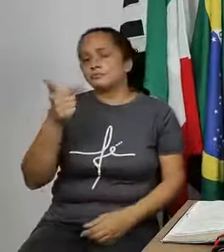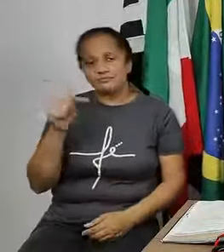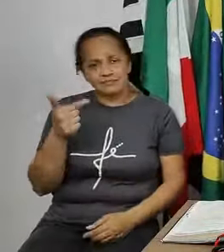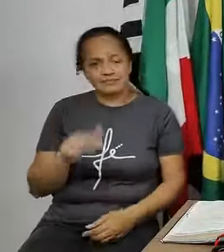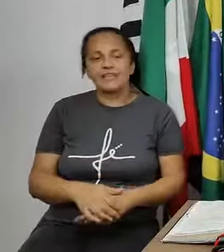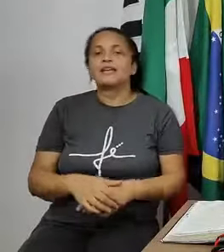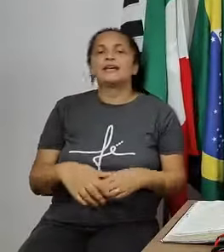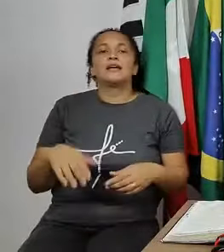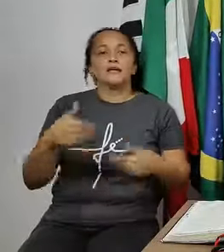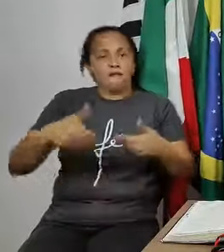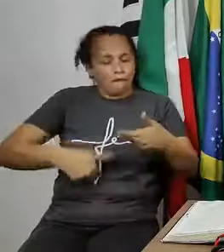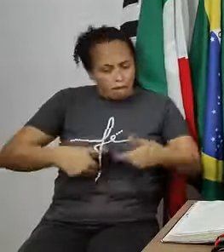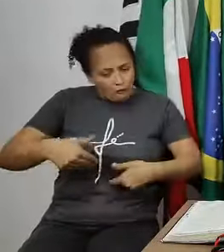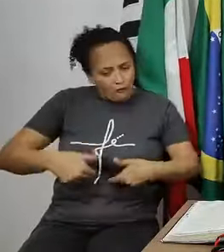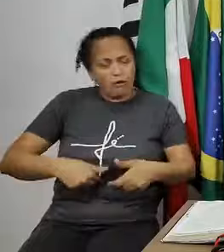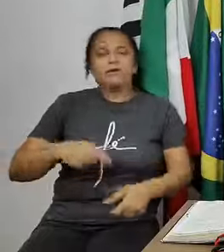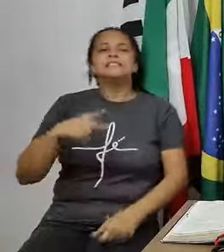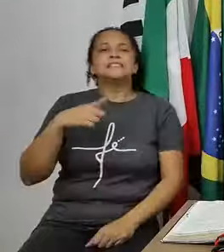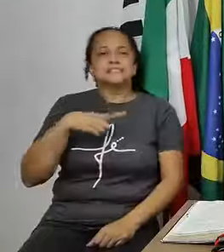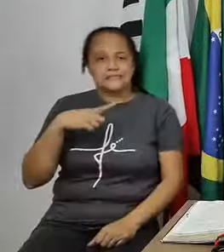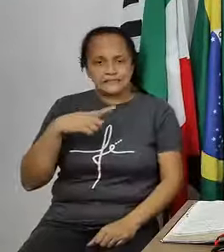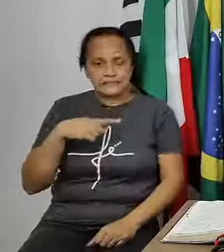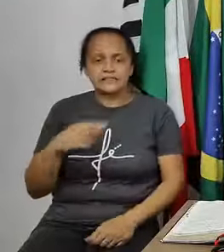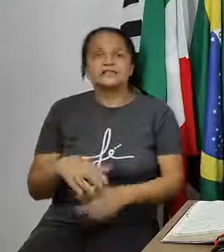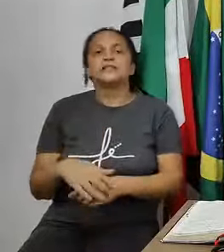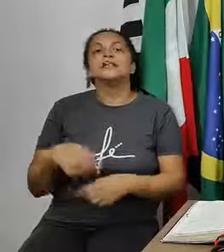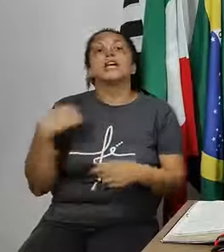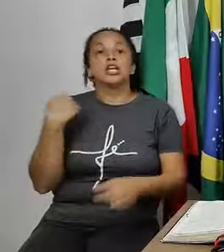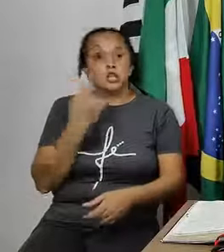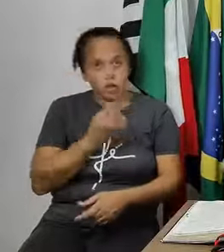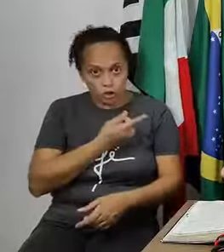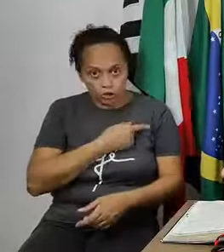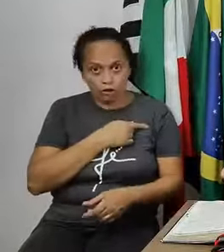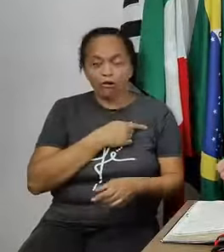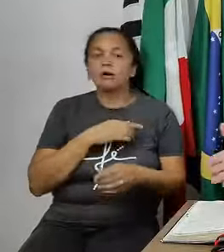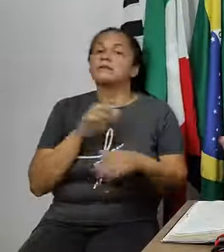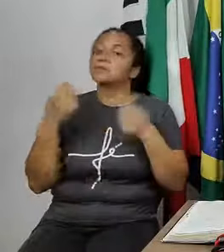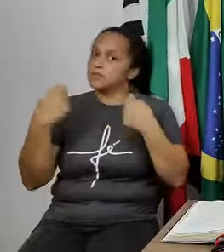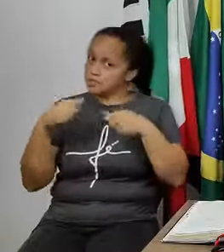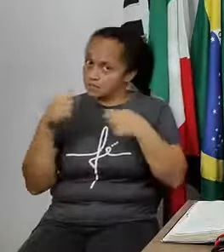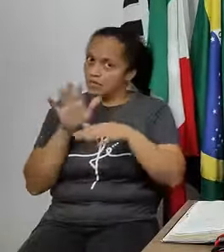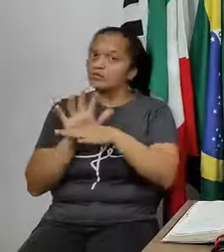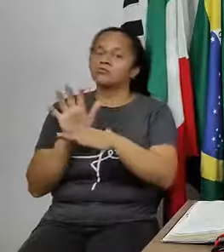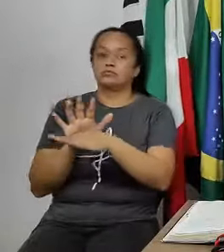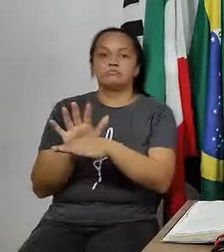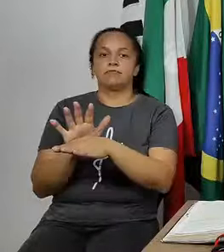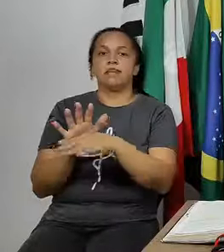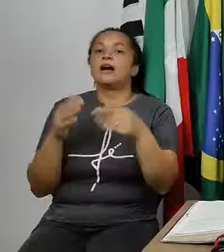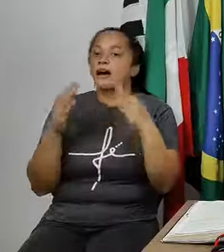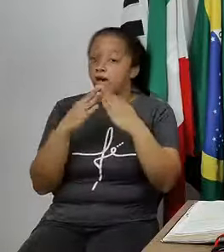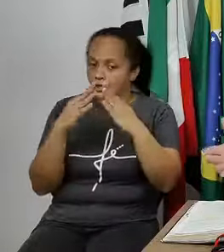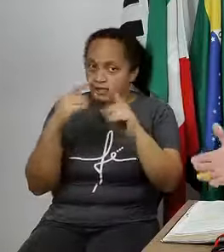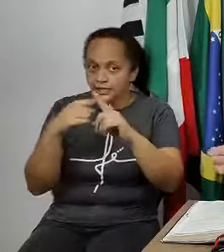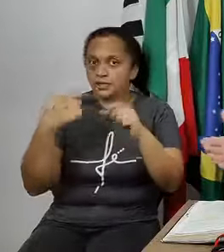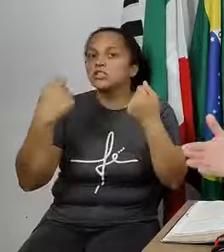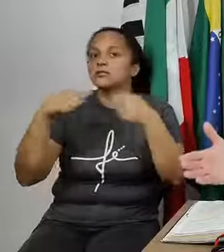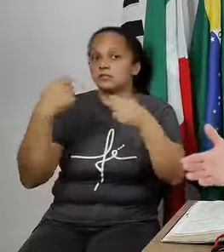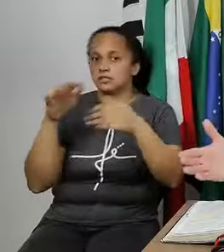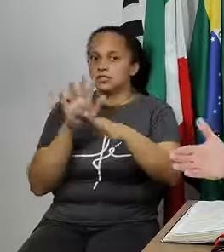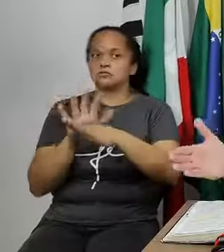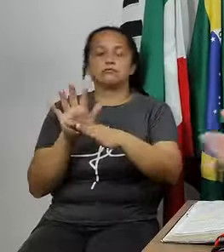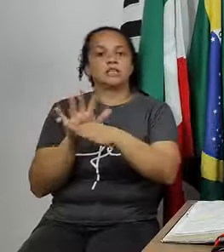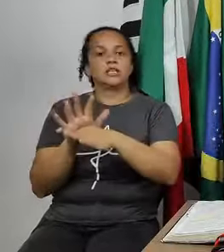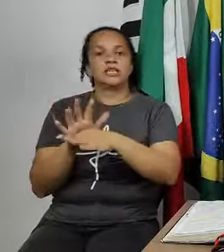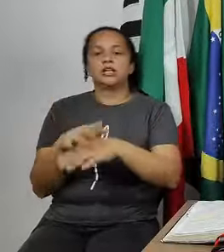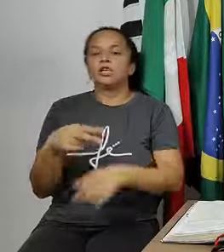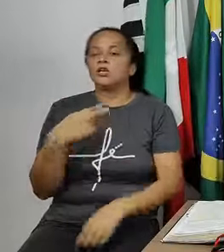para os filhos, e é aí que entra a igreja. A igreja não pode se omitir, a igreja não pode se